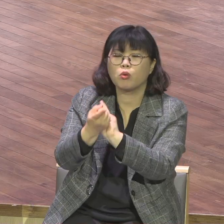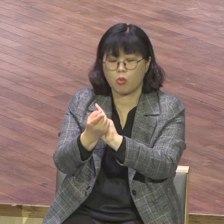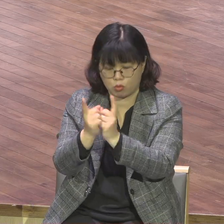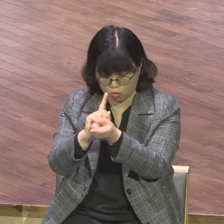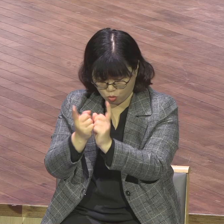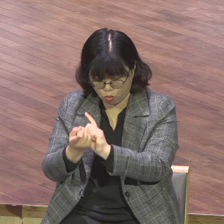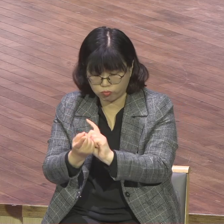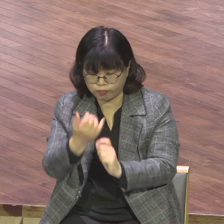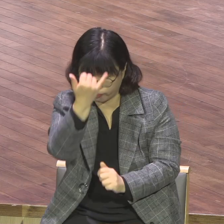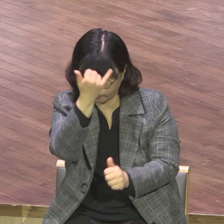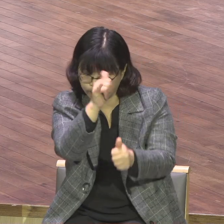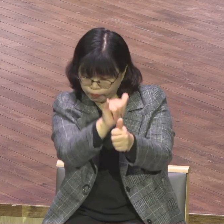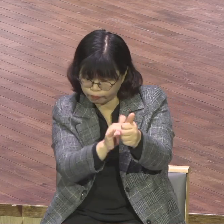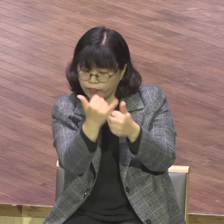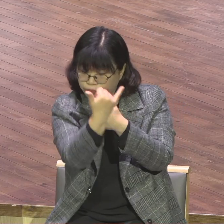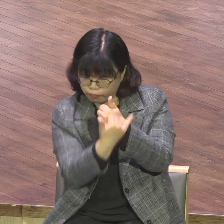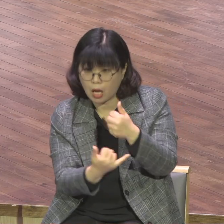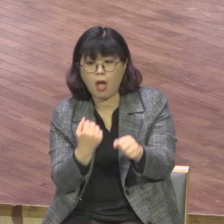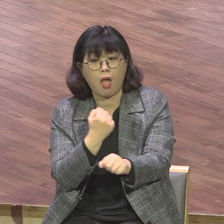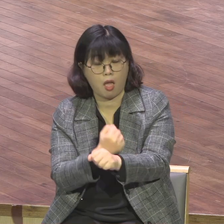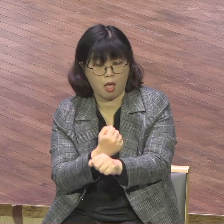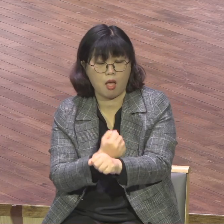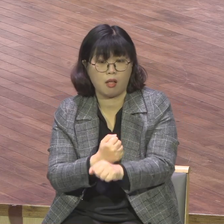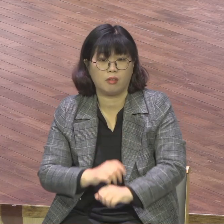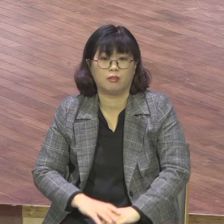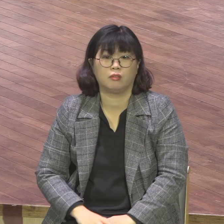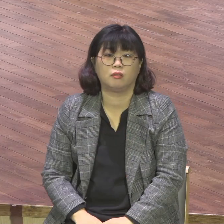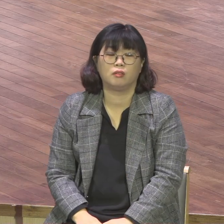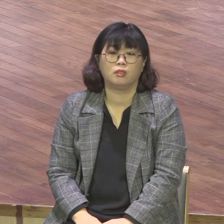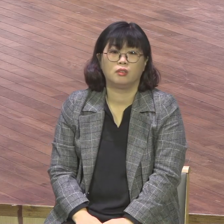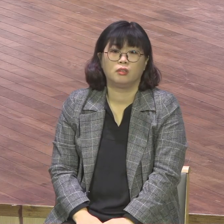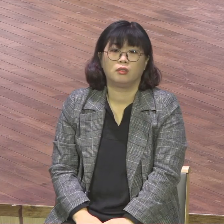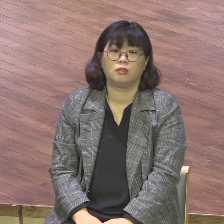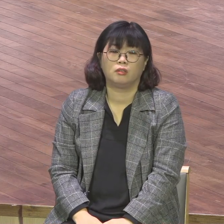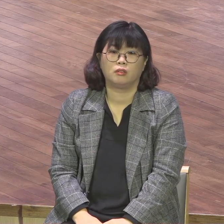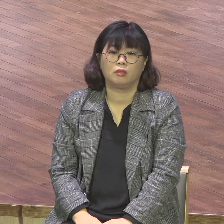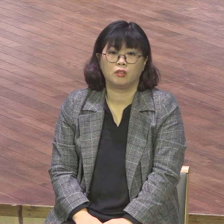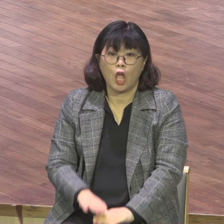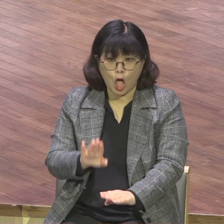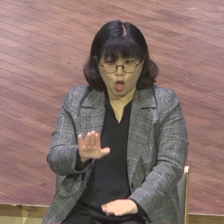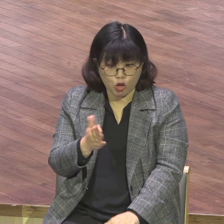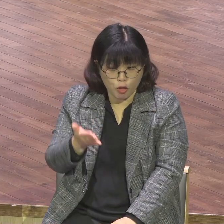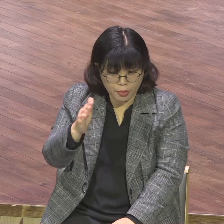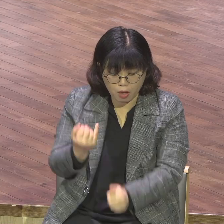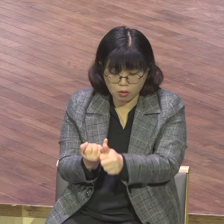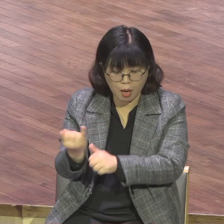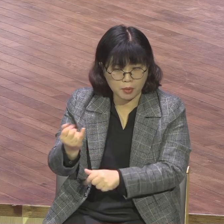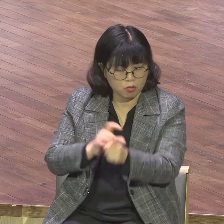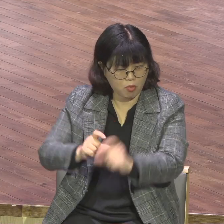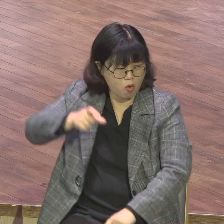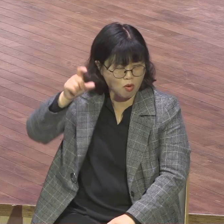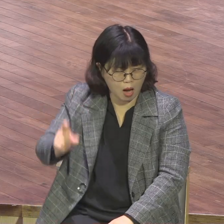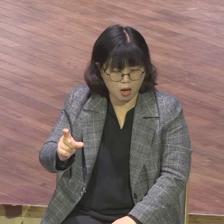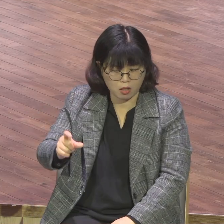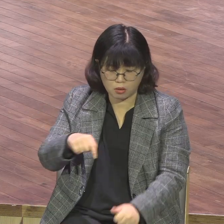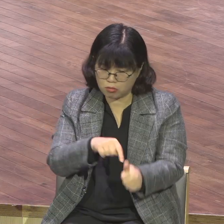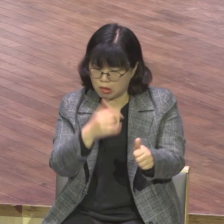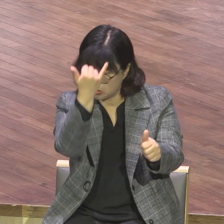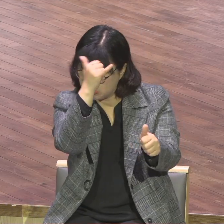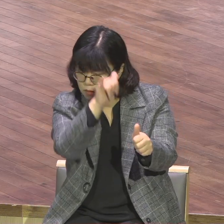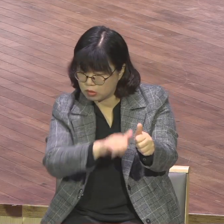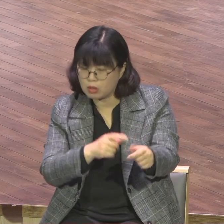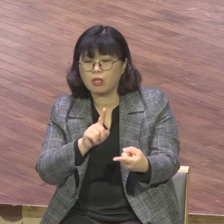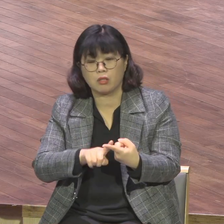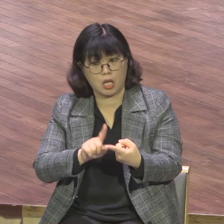이 말을 하고 난 후에 특히 아내에게 복종의 책임을 강조하는 건 이유가 있어요. 본문 23절에 보면